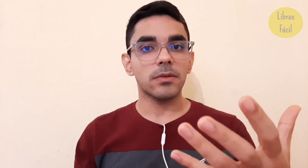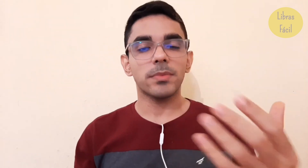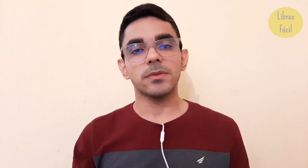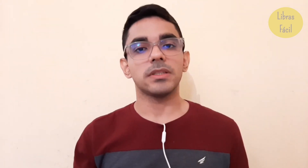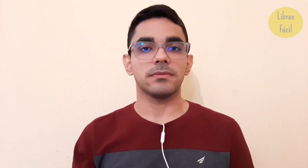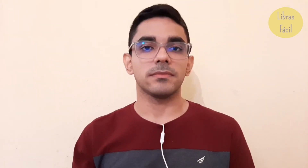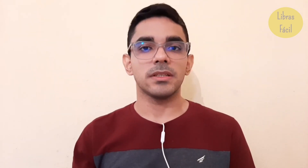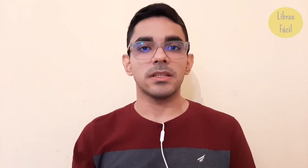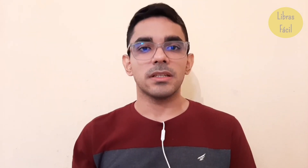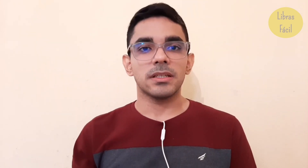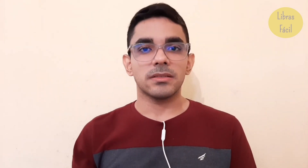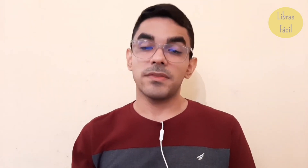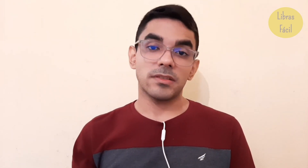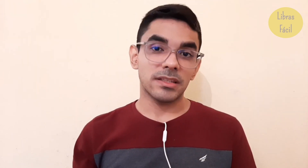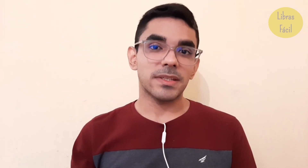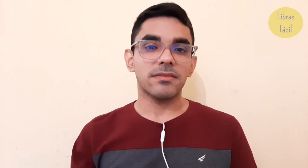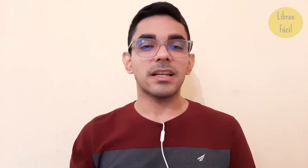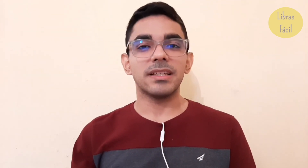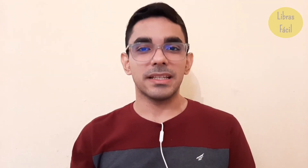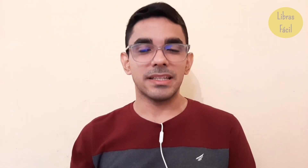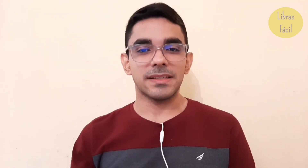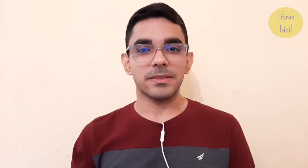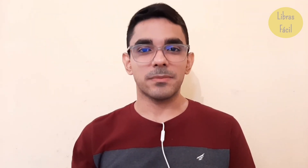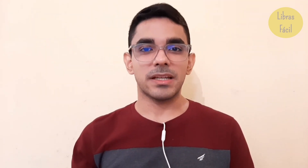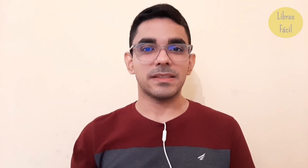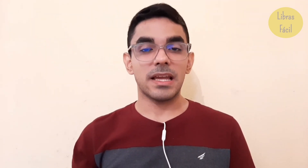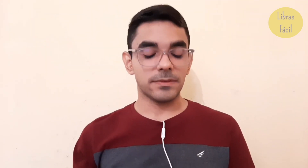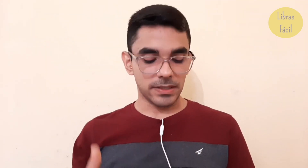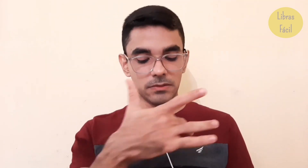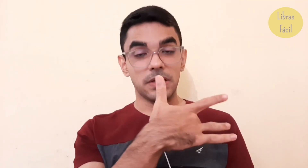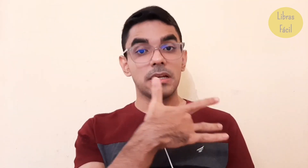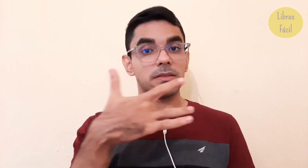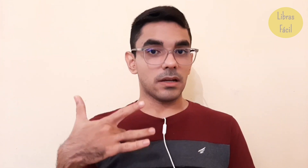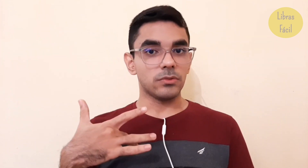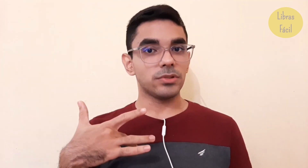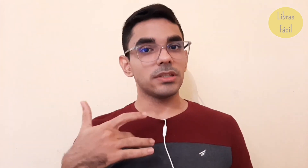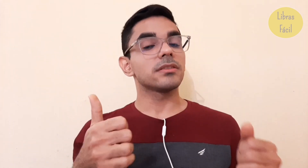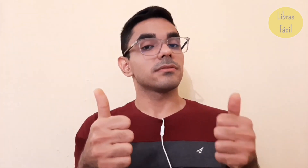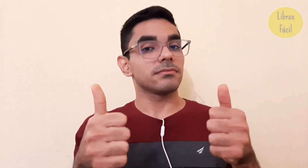pessoa. Talvez nós já tenhamos até falado dela aqui nas aulas, mas é a expressão saúde,